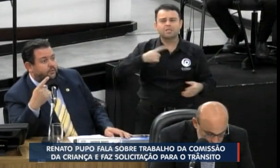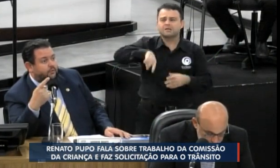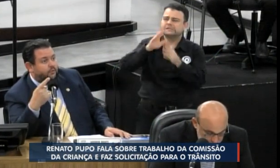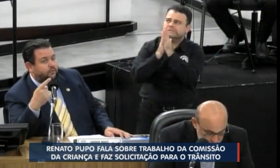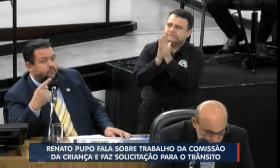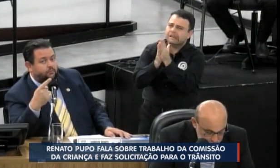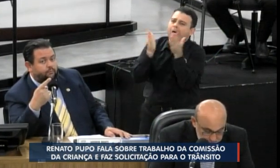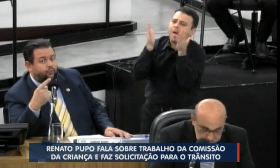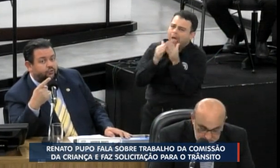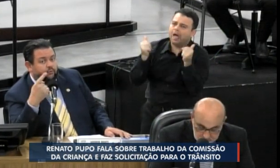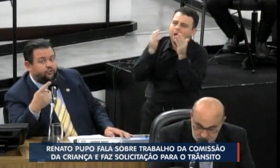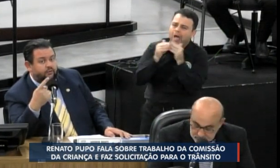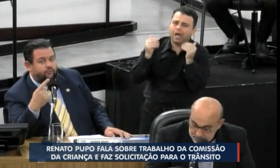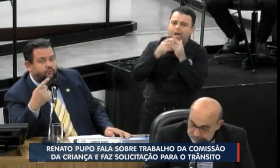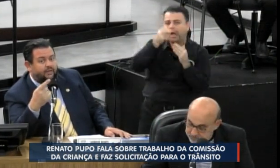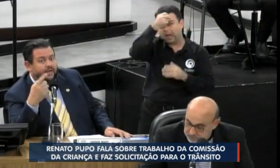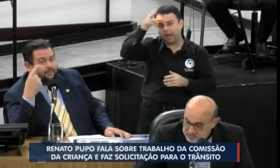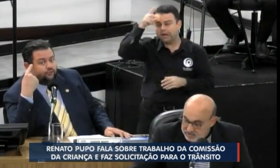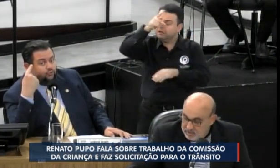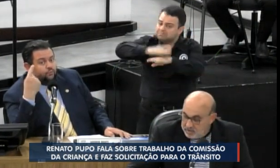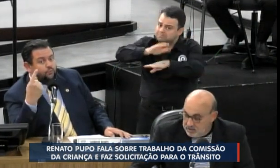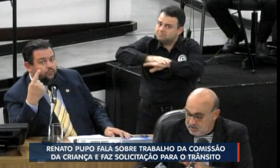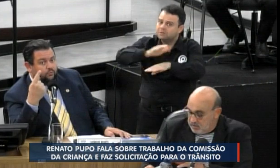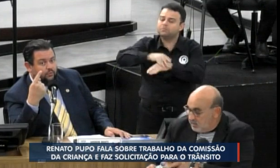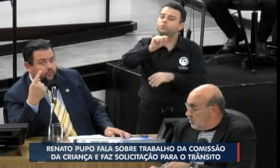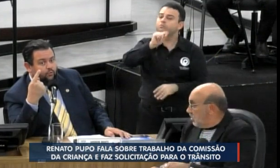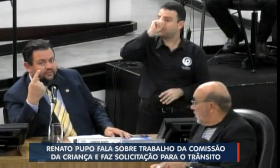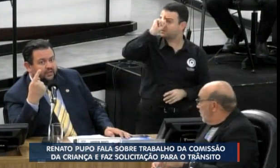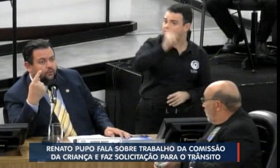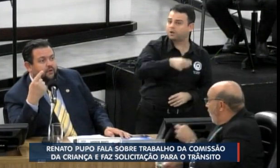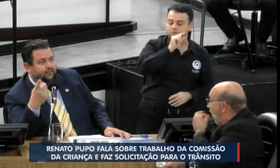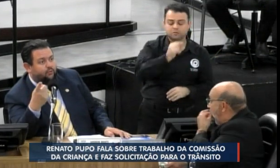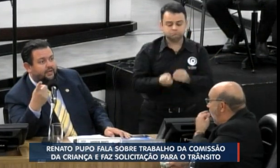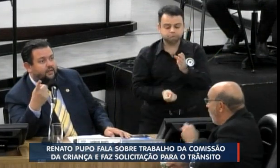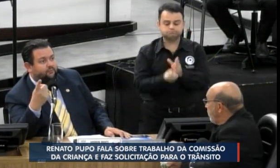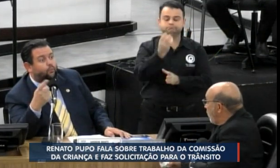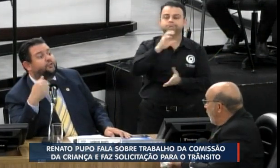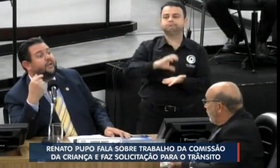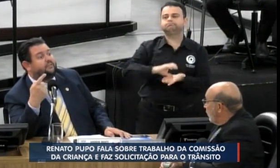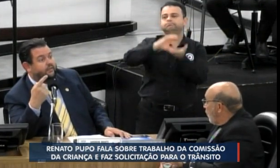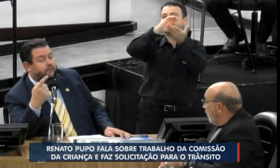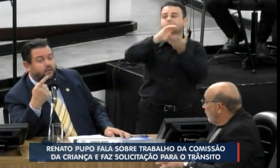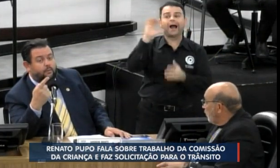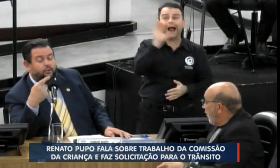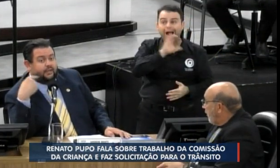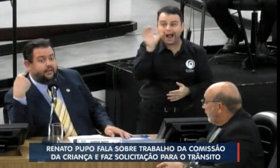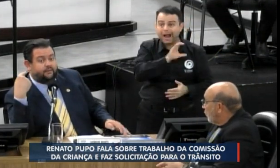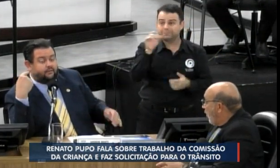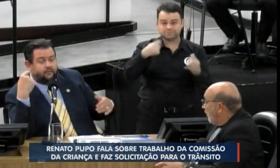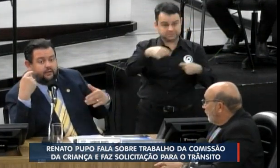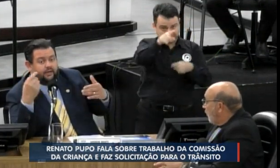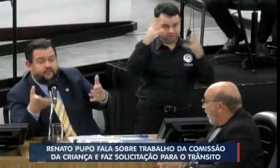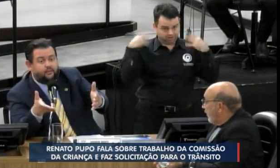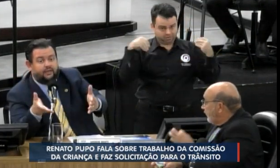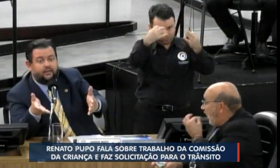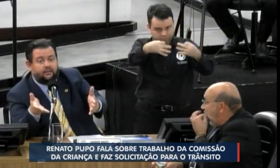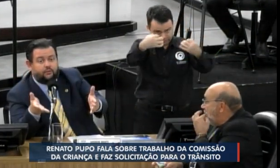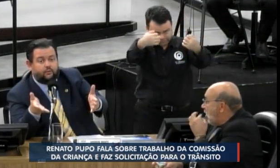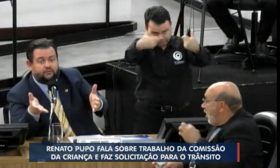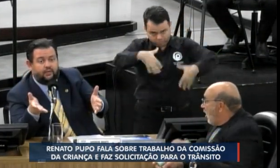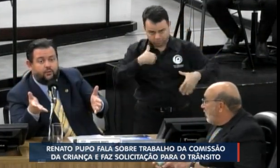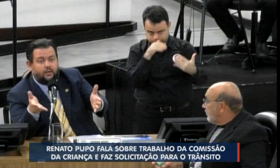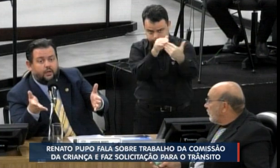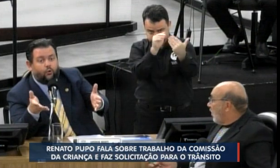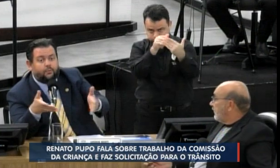implorando para o Executivo criar mais um conselho, igual a vereadora Karina falou, urgente, porque a eleição está aí